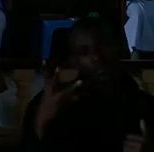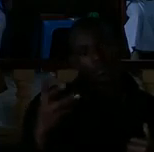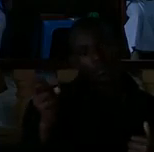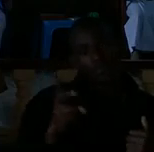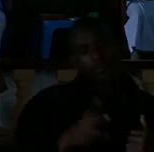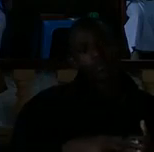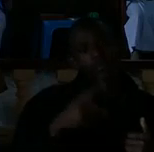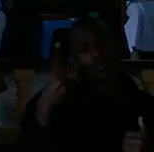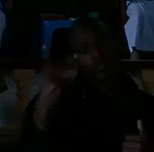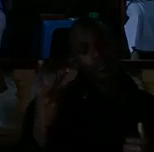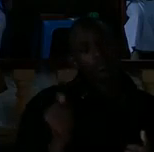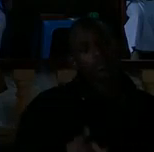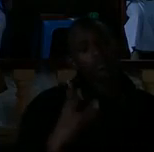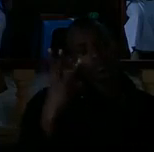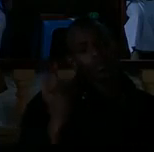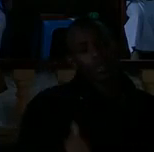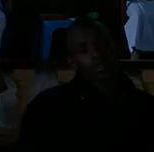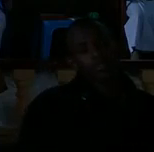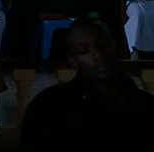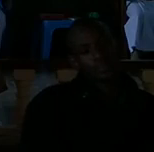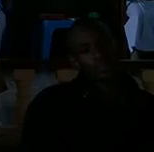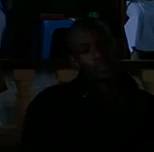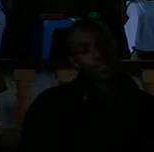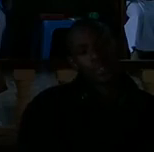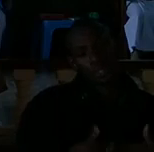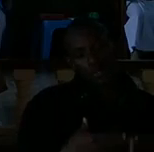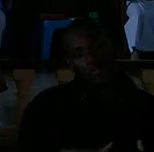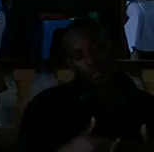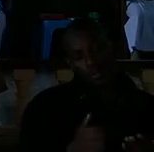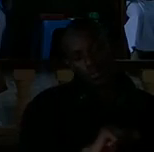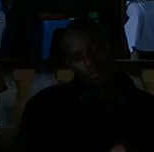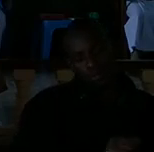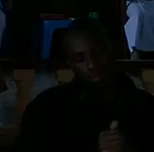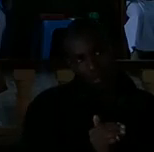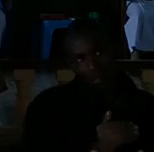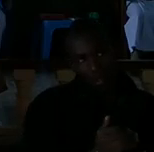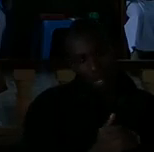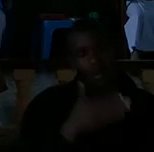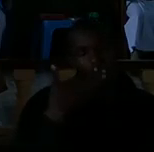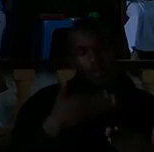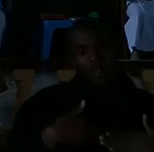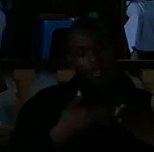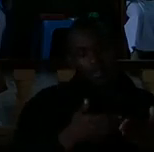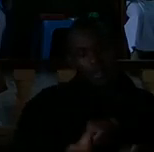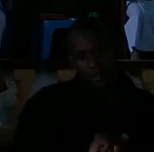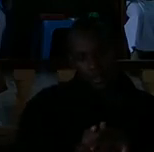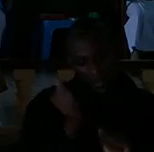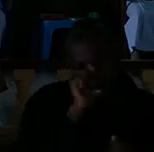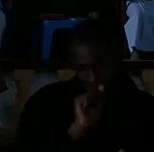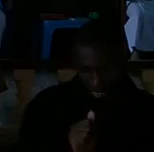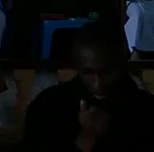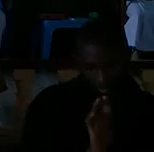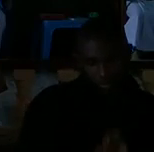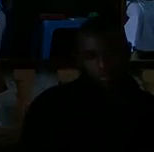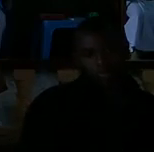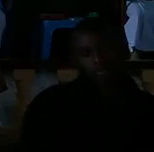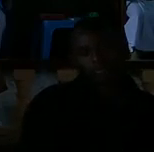15 7373 ni ukuheana muhothi waku ni ukuheana gicunji giaku gia ikumi ni ukuheana gicunji gia gucokia